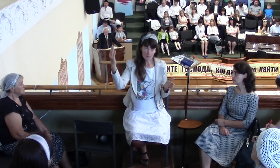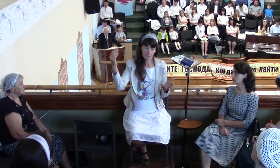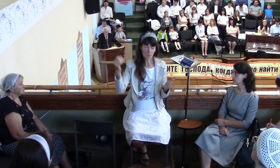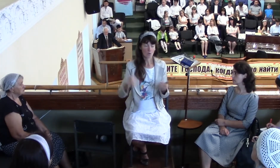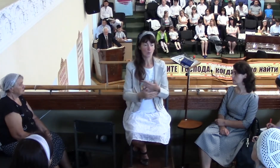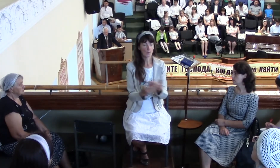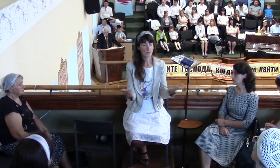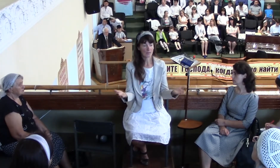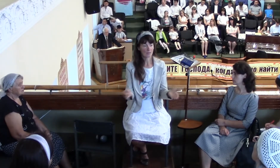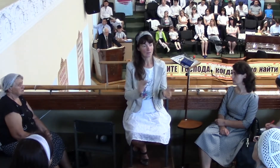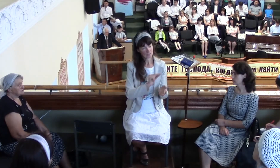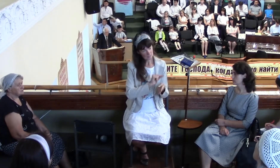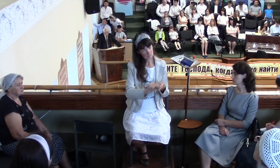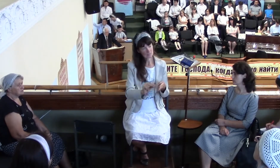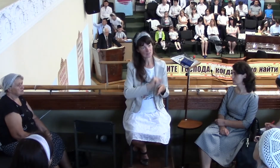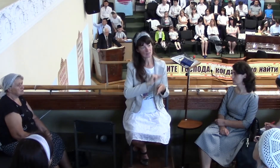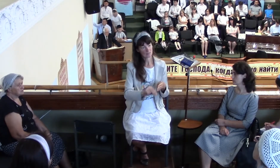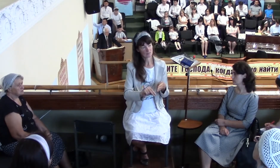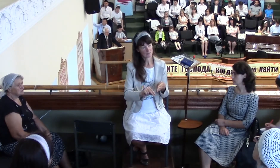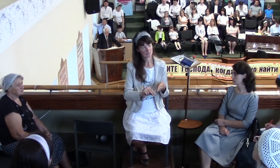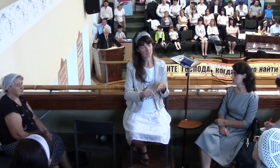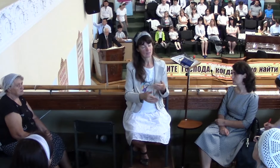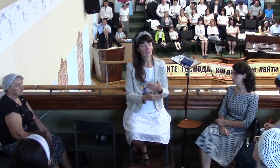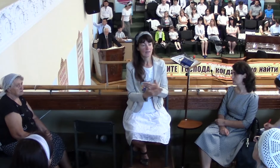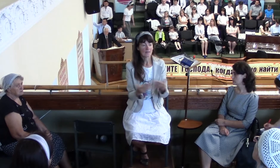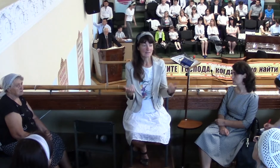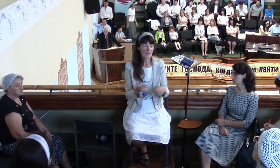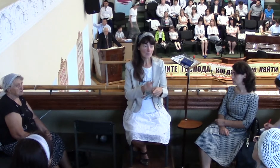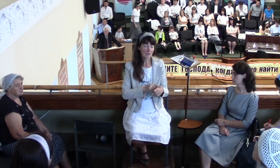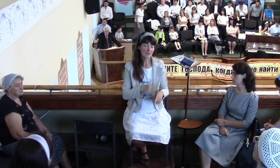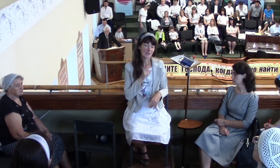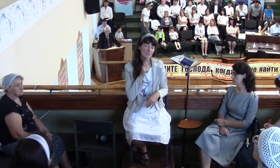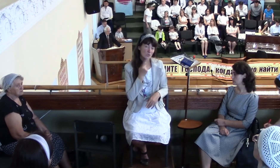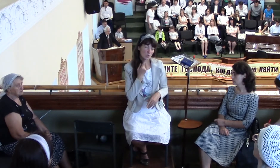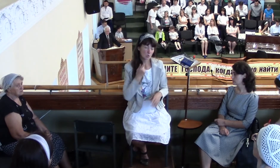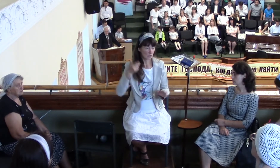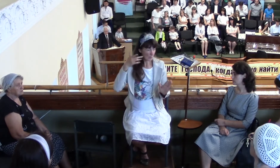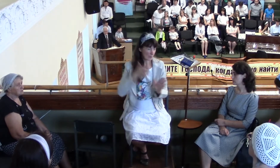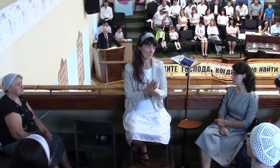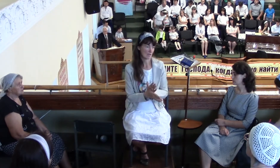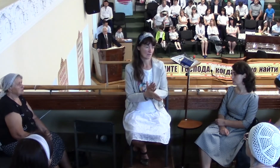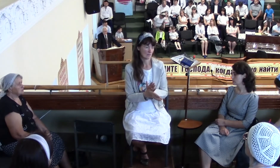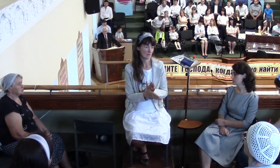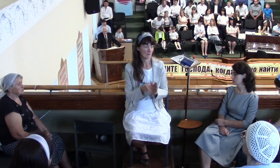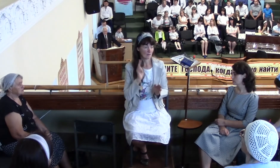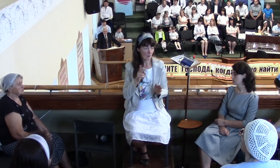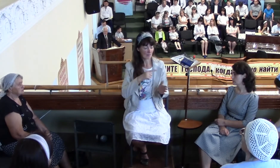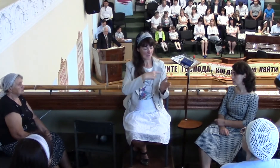исцелились. Это непонятно ни плоскому разуму, ни плоскому пониманию,